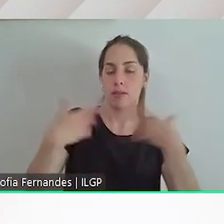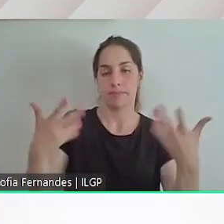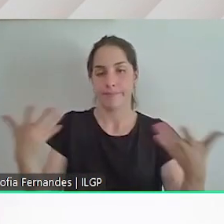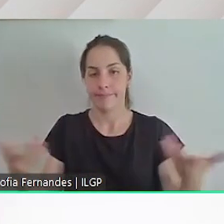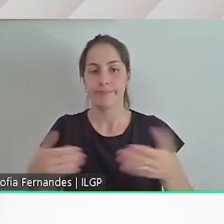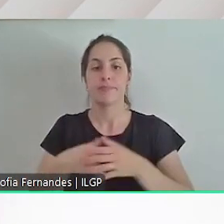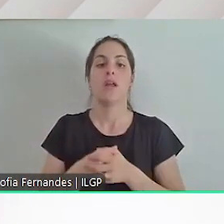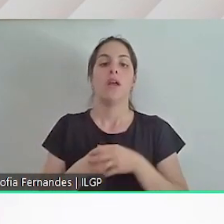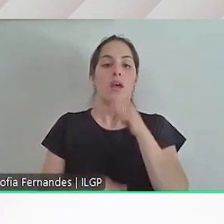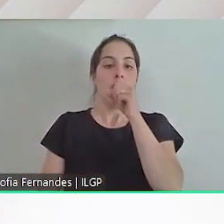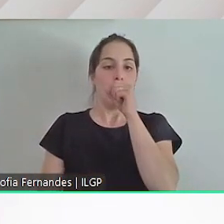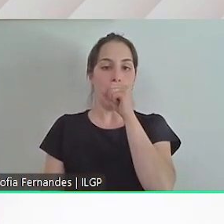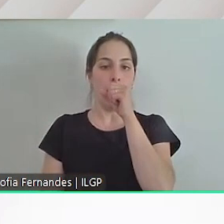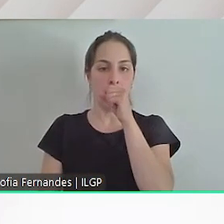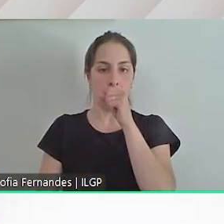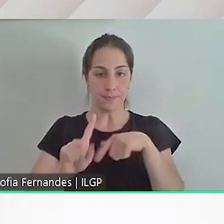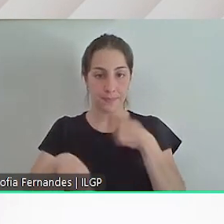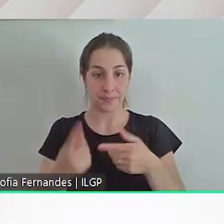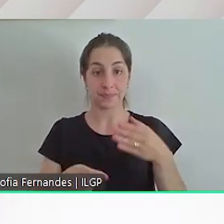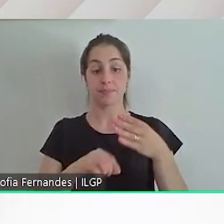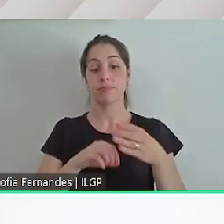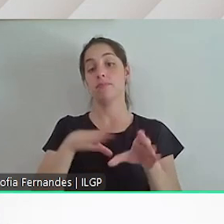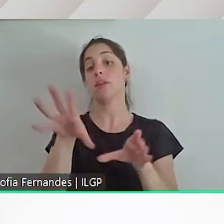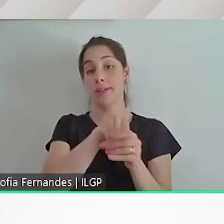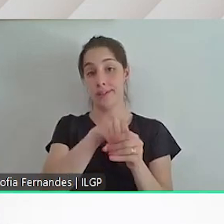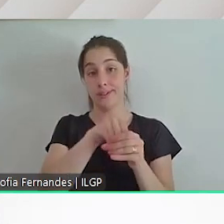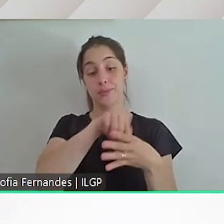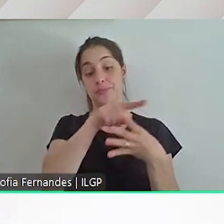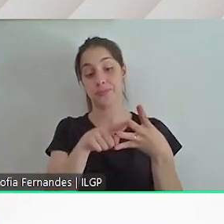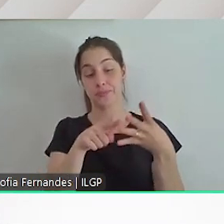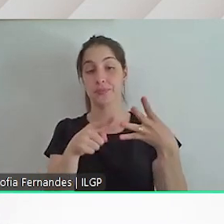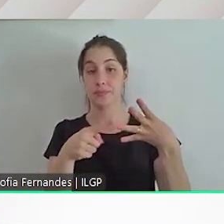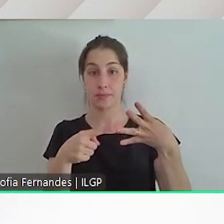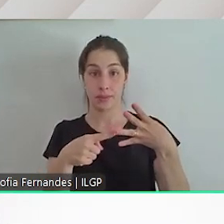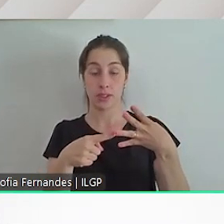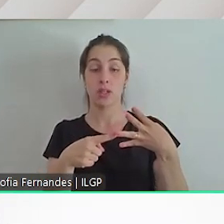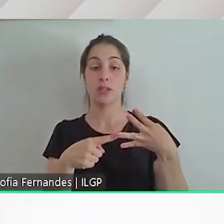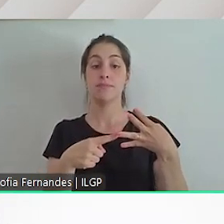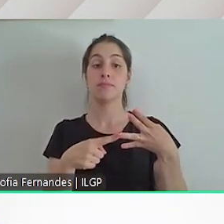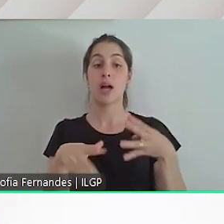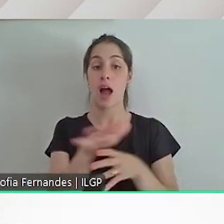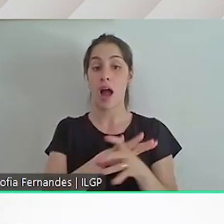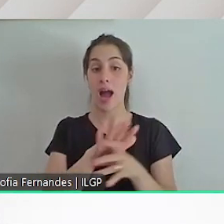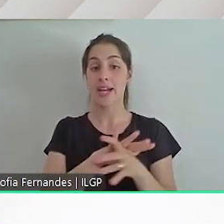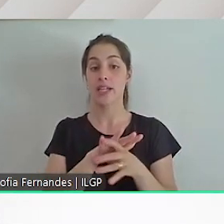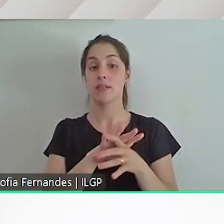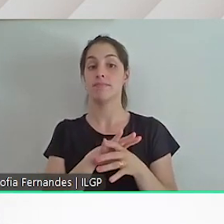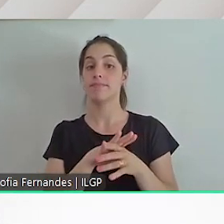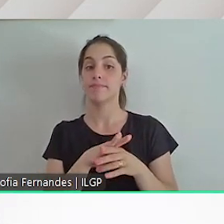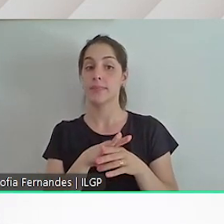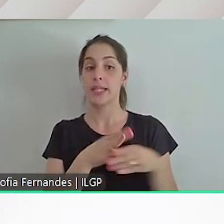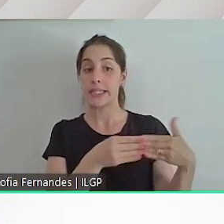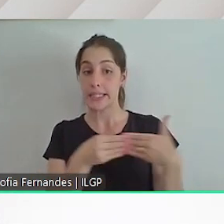destes recursos. Depois temos também aqui a área dos roteiros e guias, portanto, nós